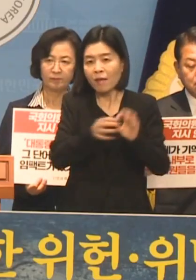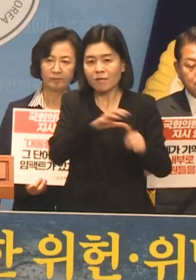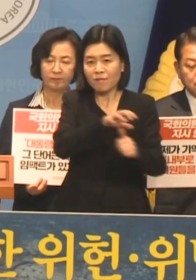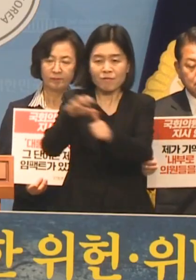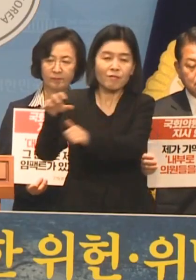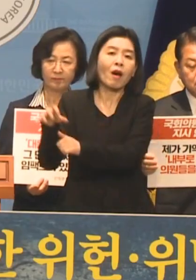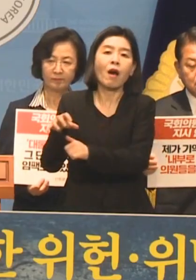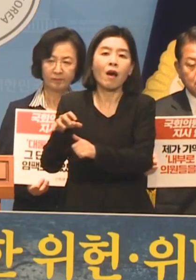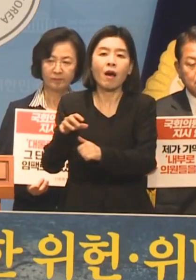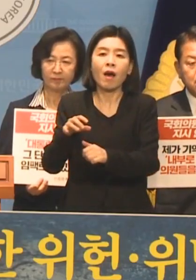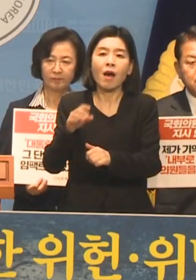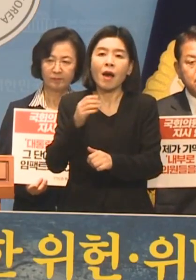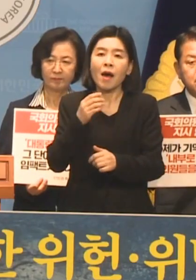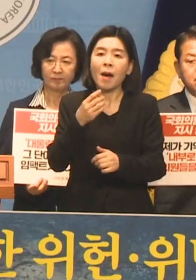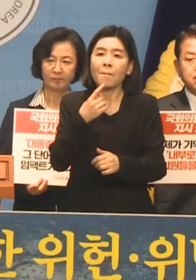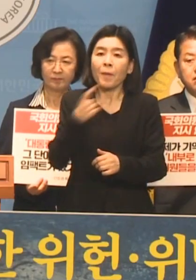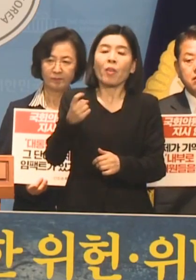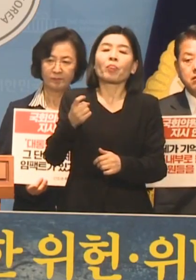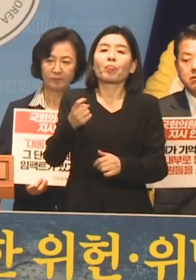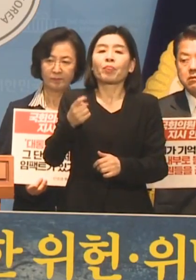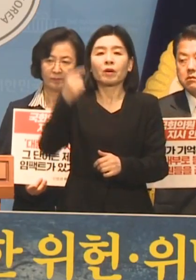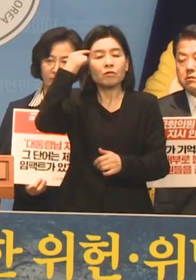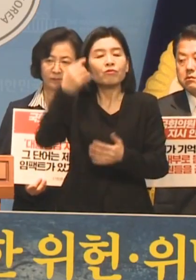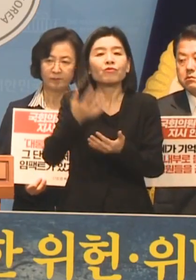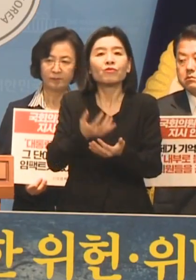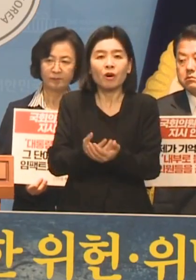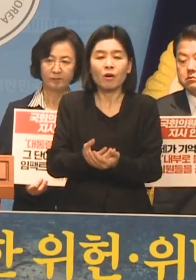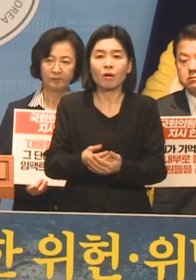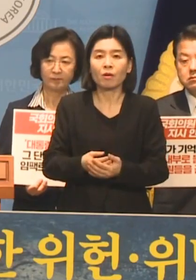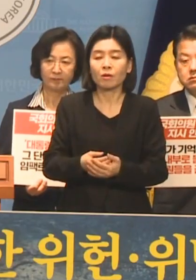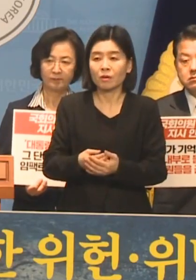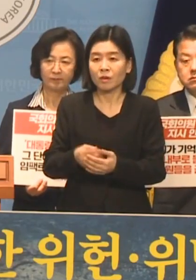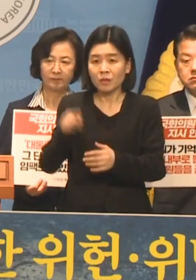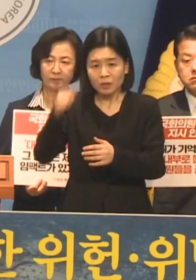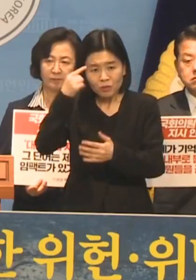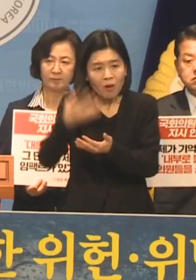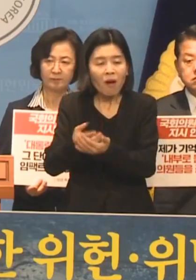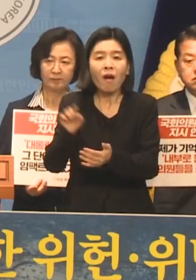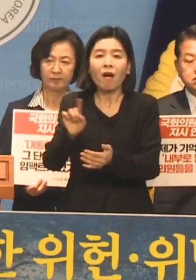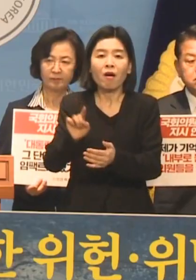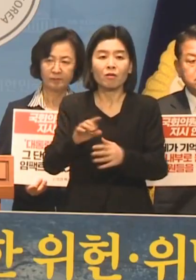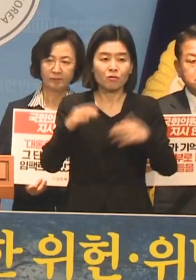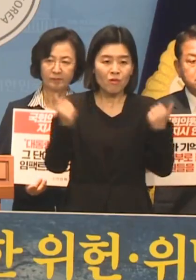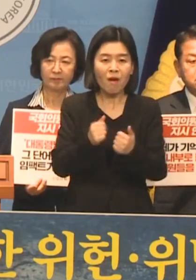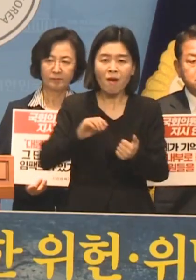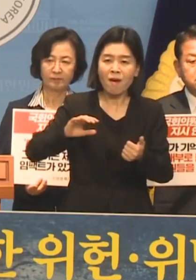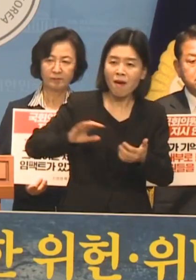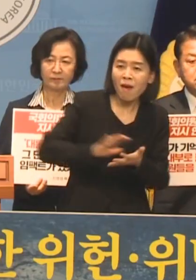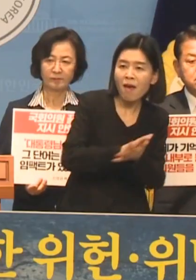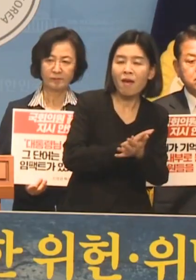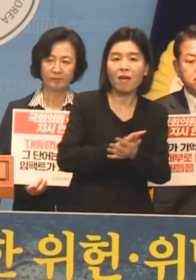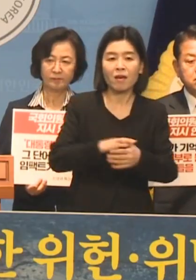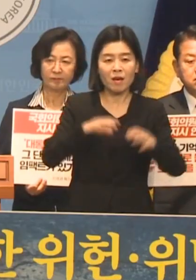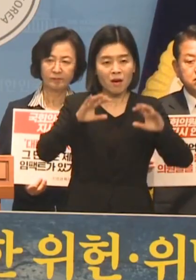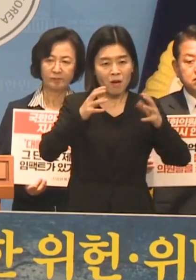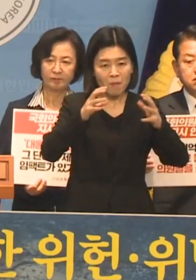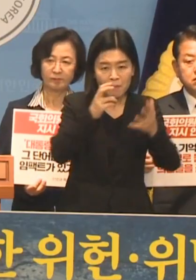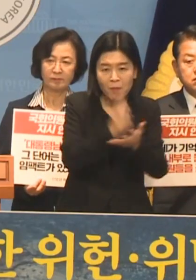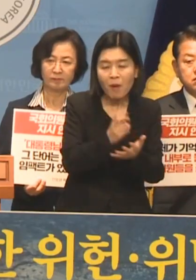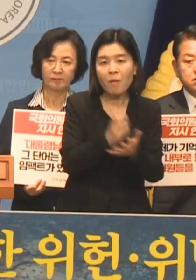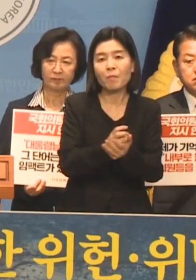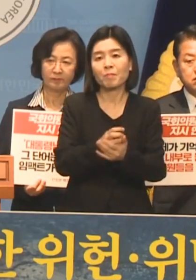남겼습니다. 계엄군에 의해 국회가 유린당하고 헌법과 법률이 부여한